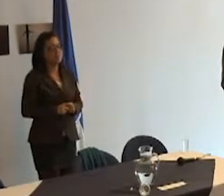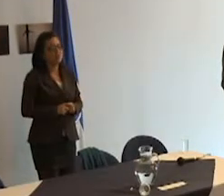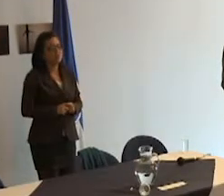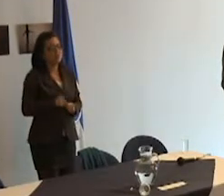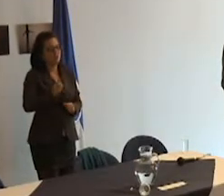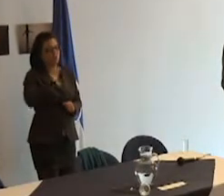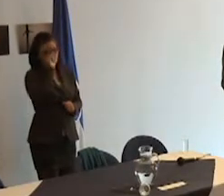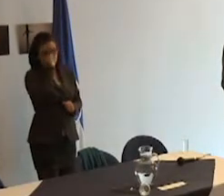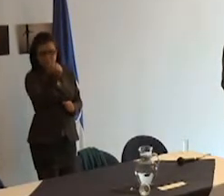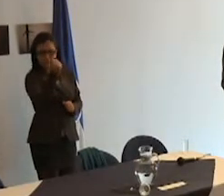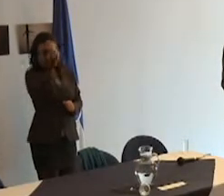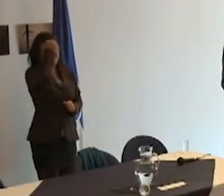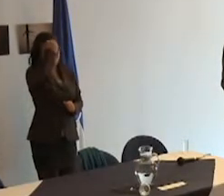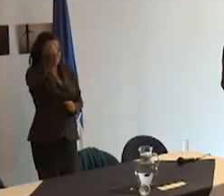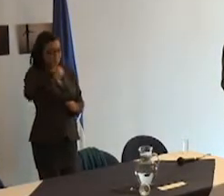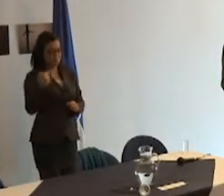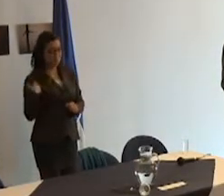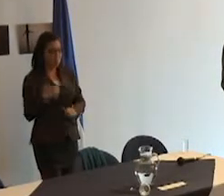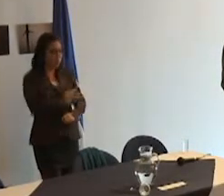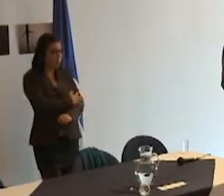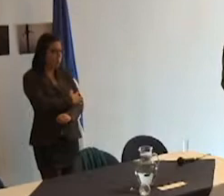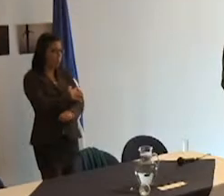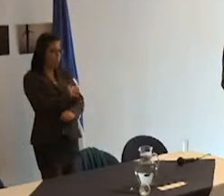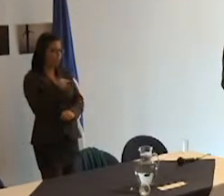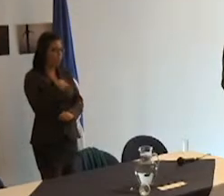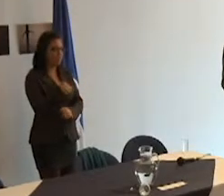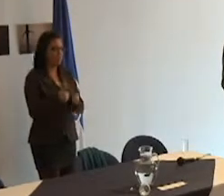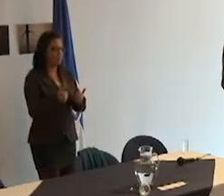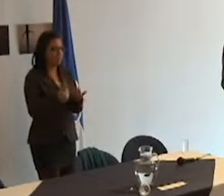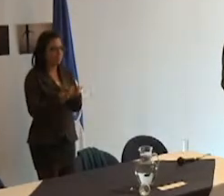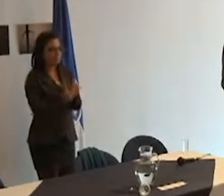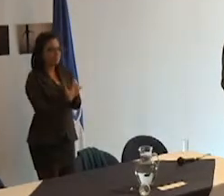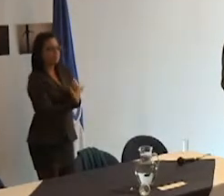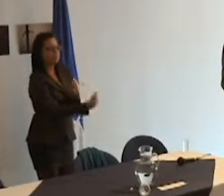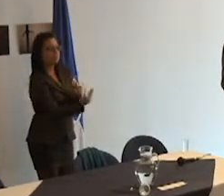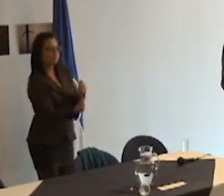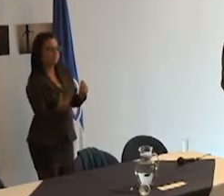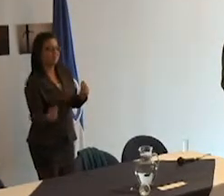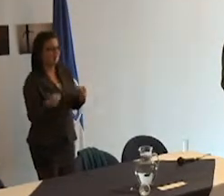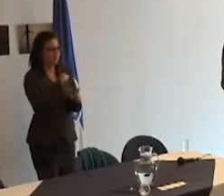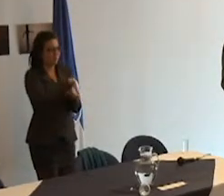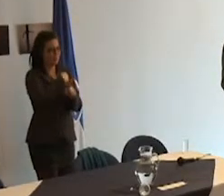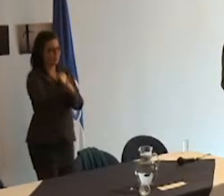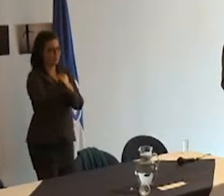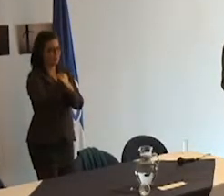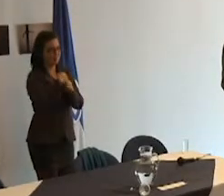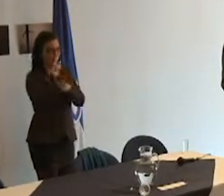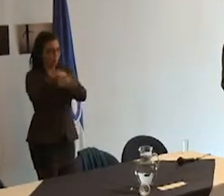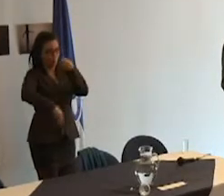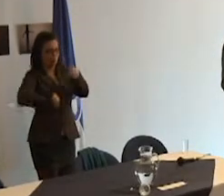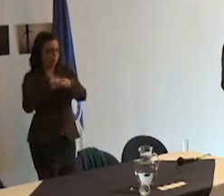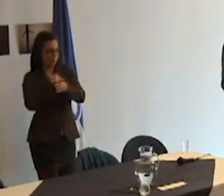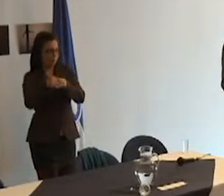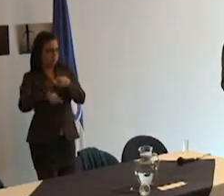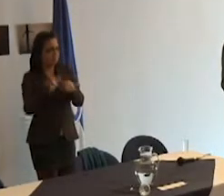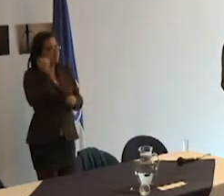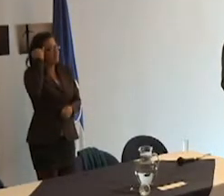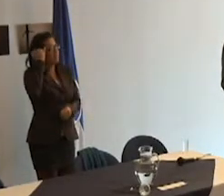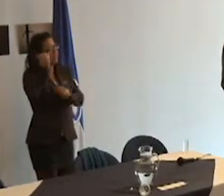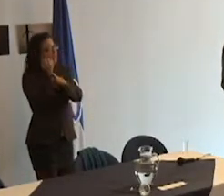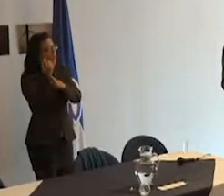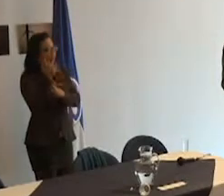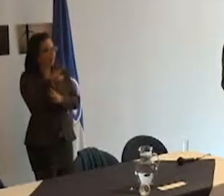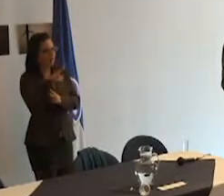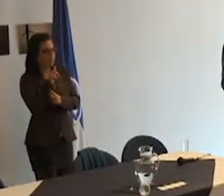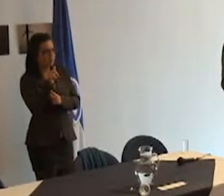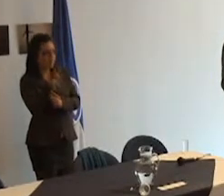patrón de poder es la clasificación social de la población mundial sobre la idea de la raza,